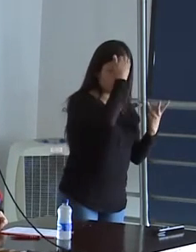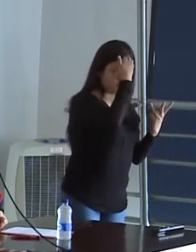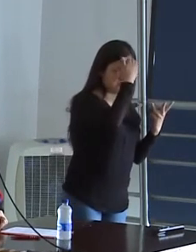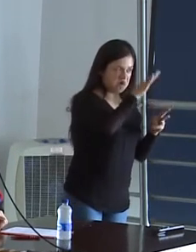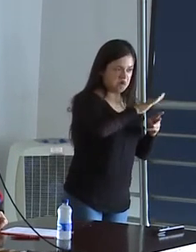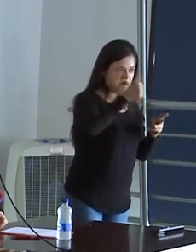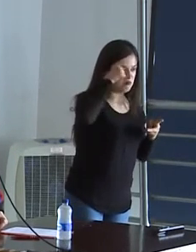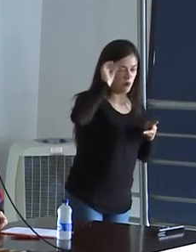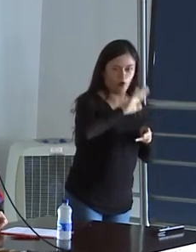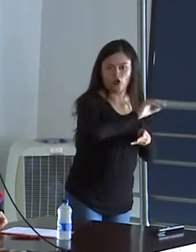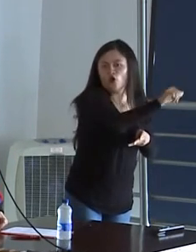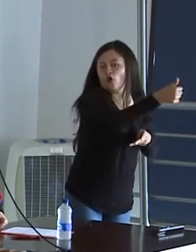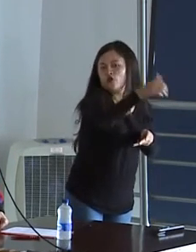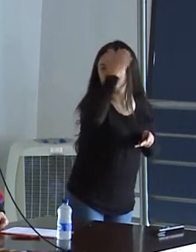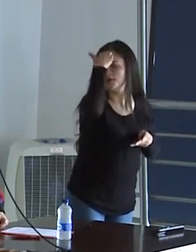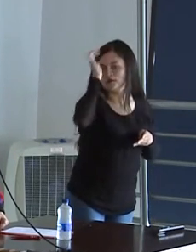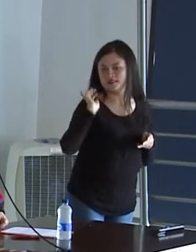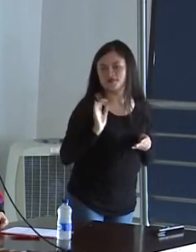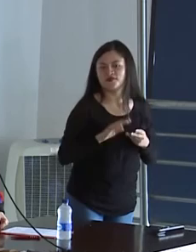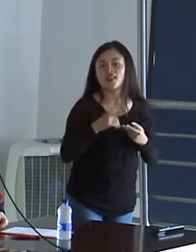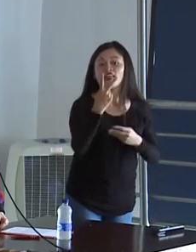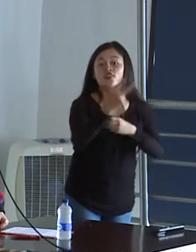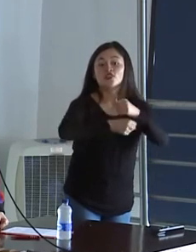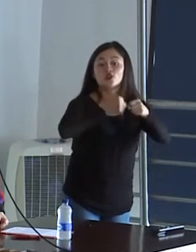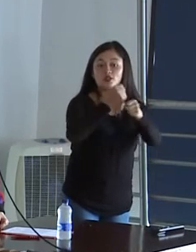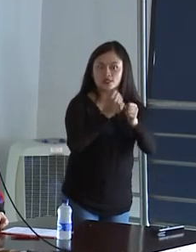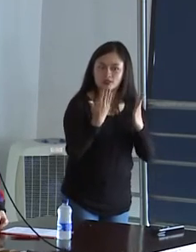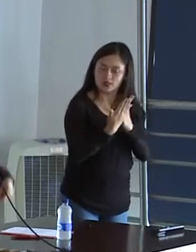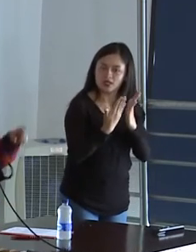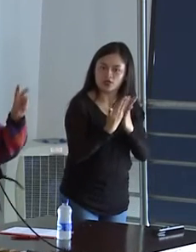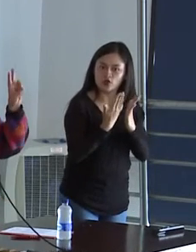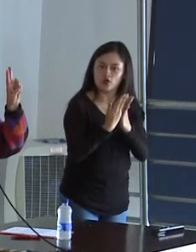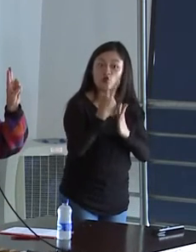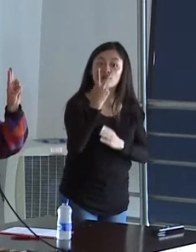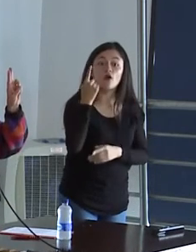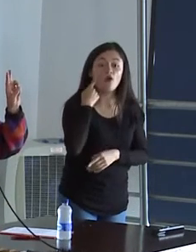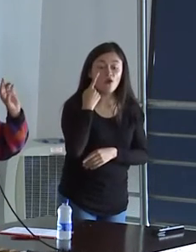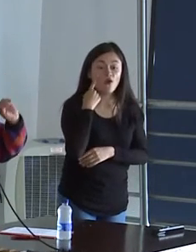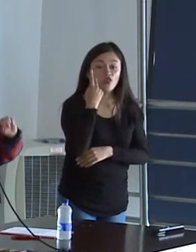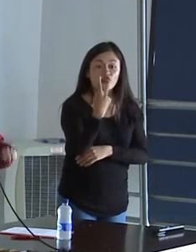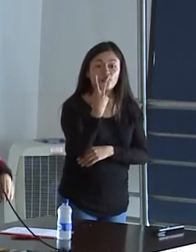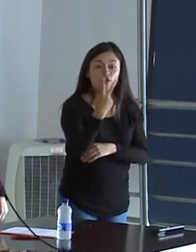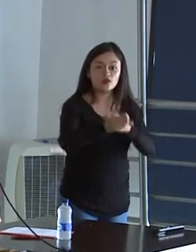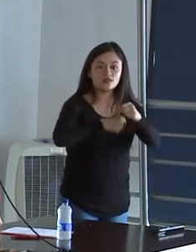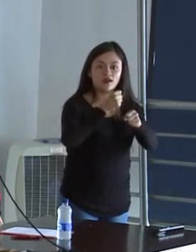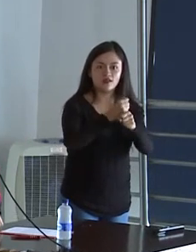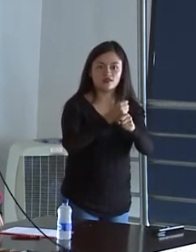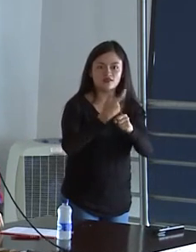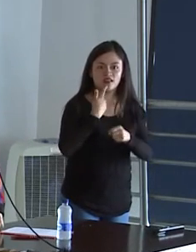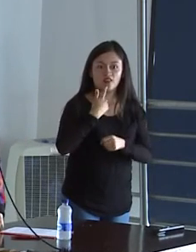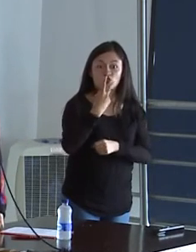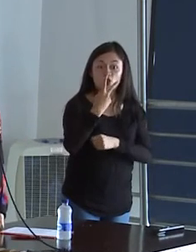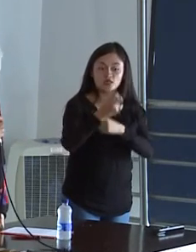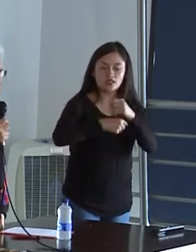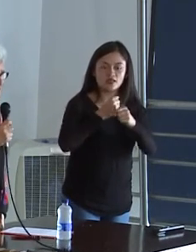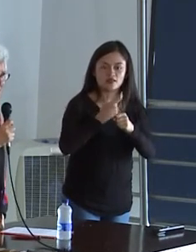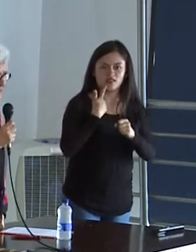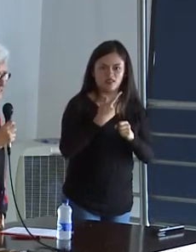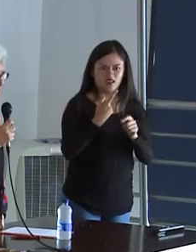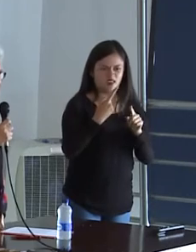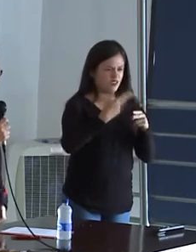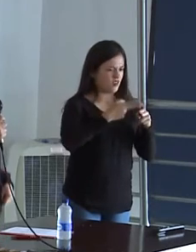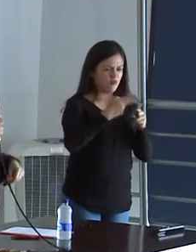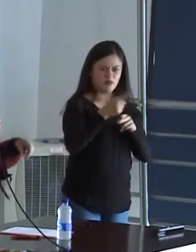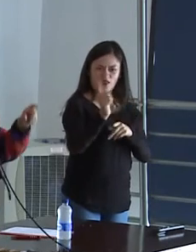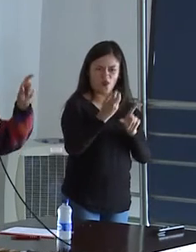eso duró 2 años en estudio para decir, oye, 2 años, para decirnos que eso no podía salir con ese nombre, que eso no era para